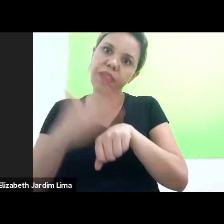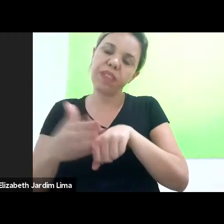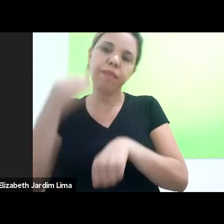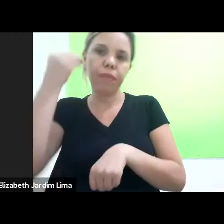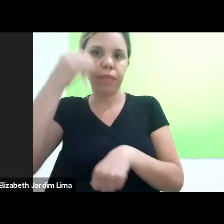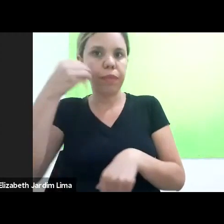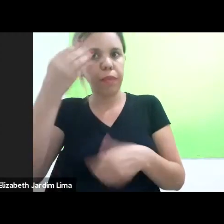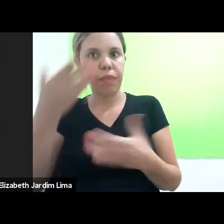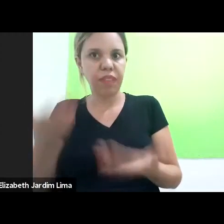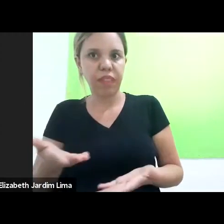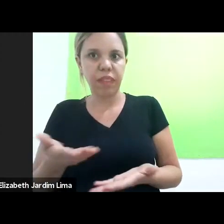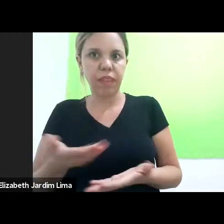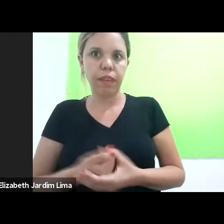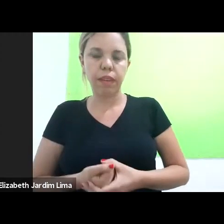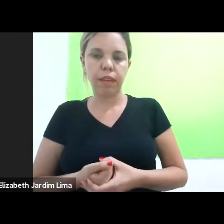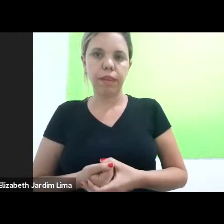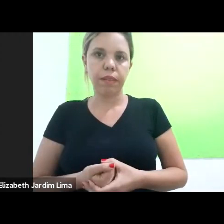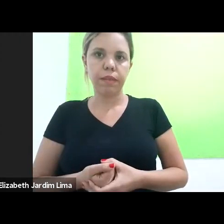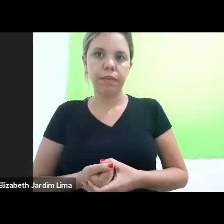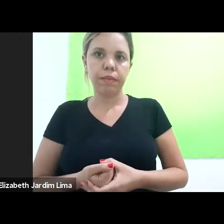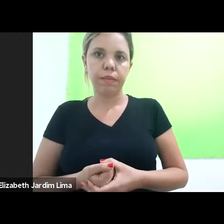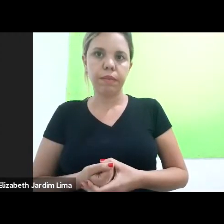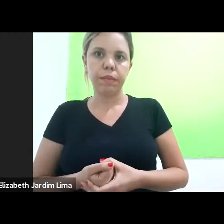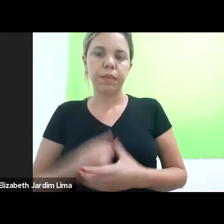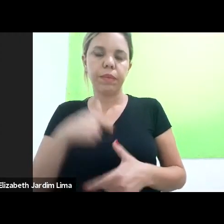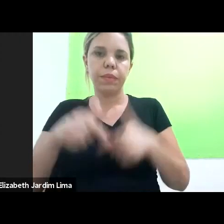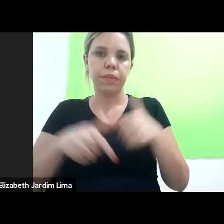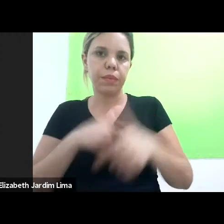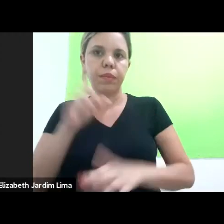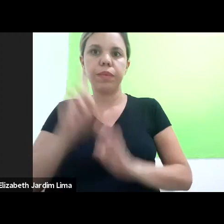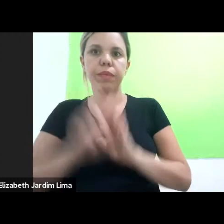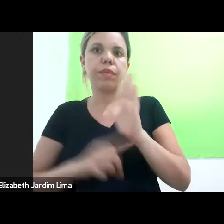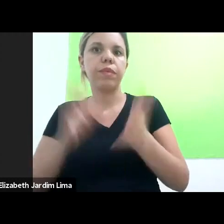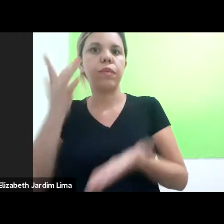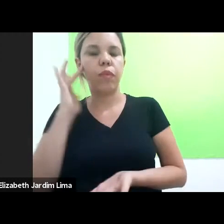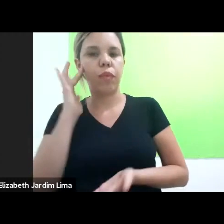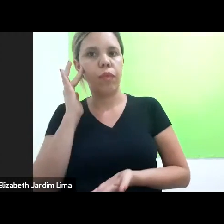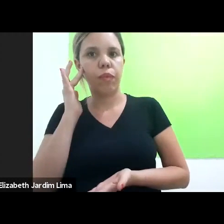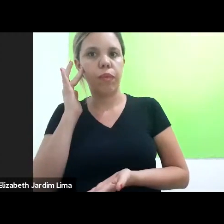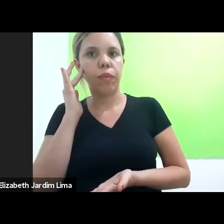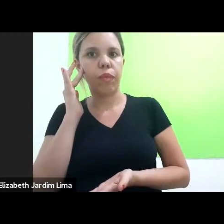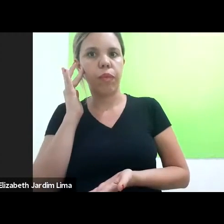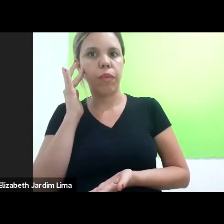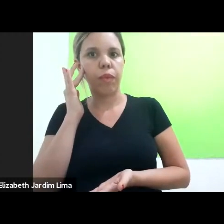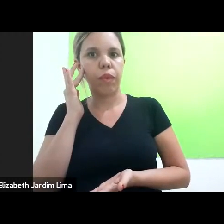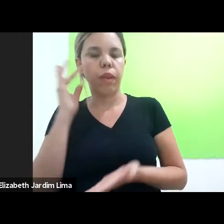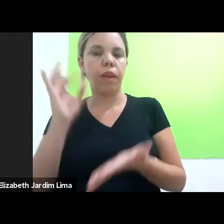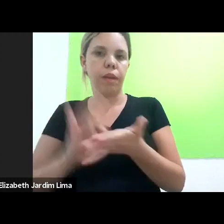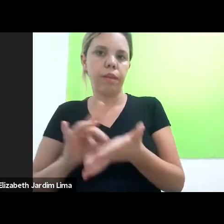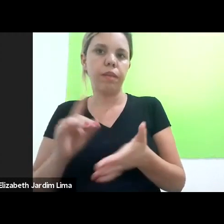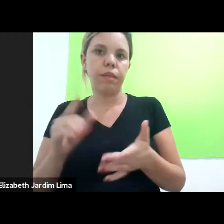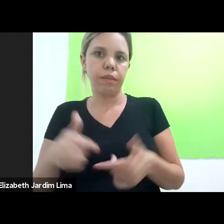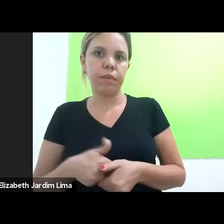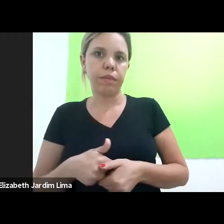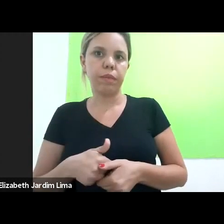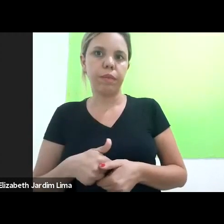assim. Inclusive, enquanto operadores de direitos, acho que reconhecer as realidades, né, dos